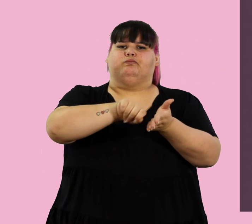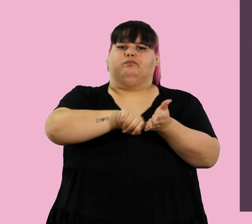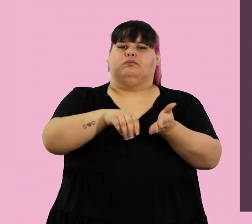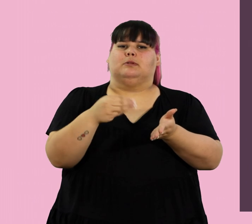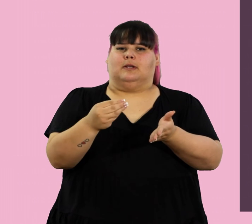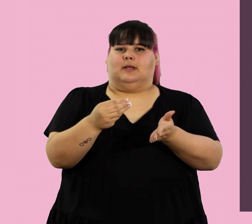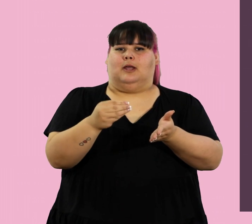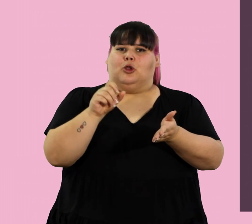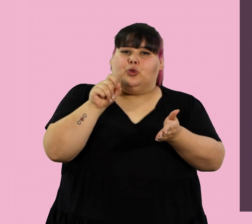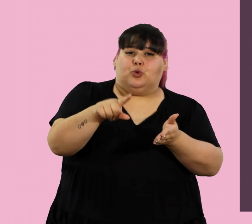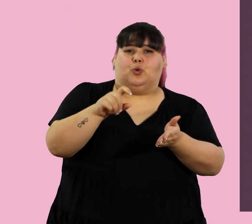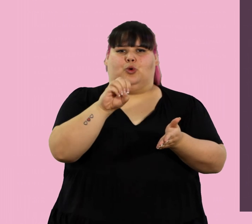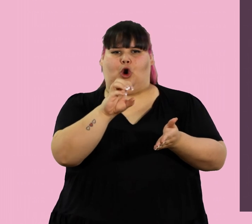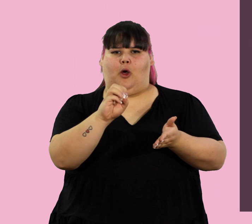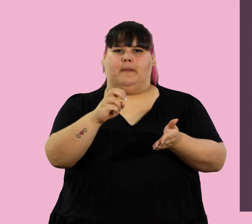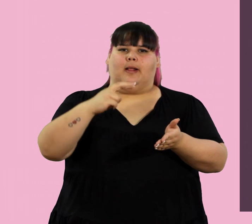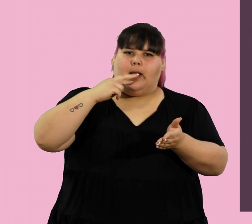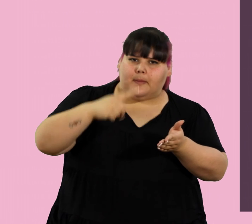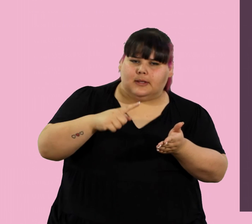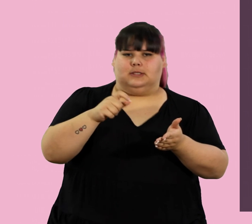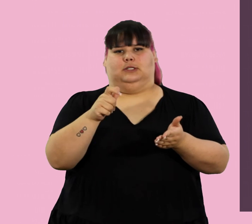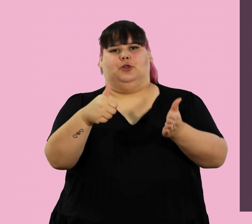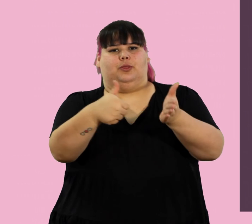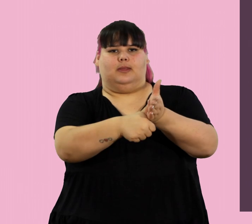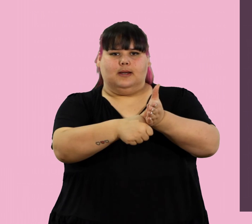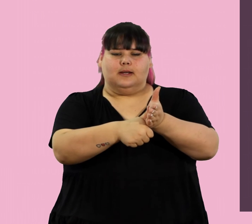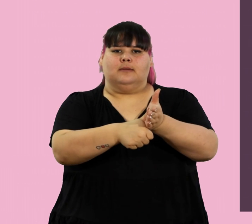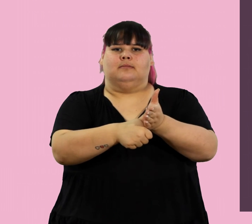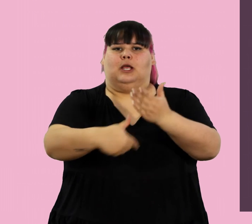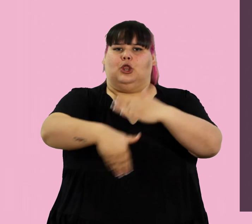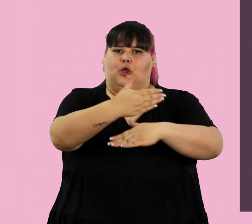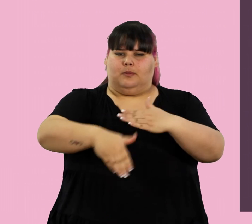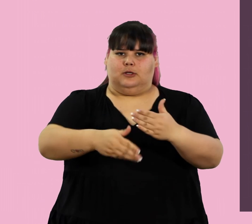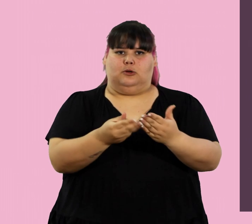que llenarlo con tu nombre, apellido, DNI y domicilio.